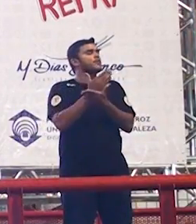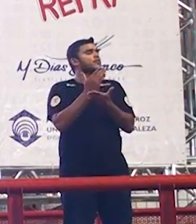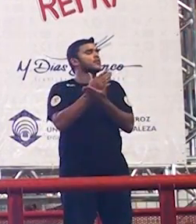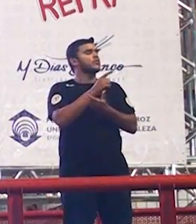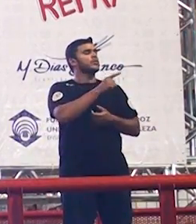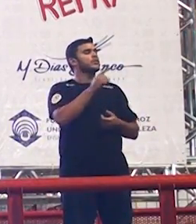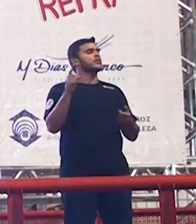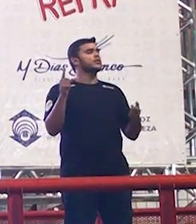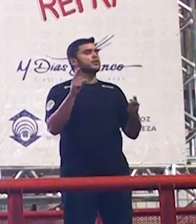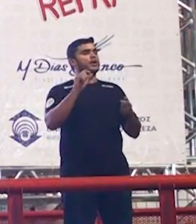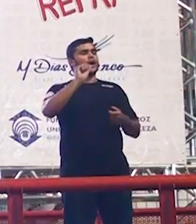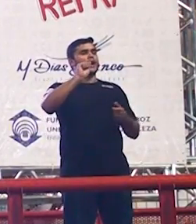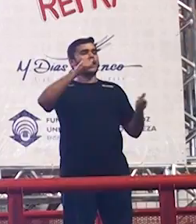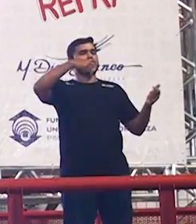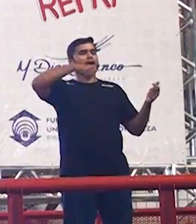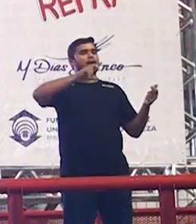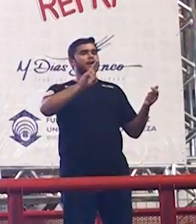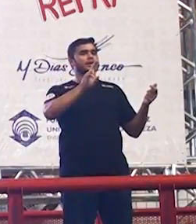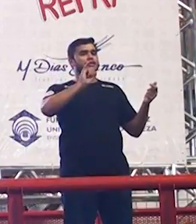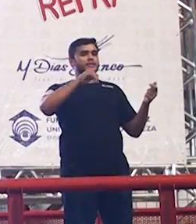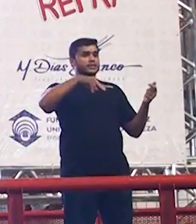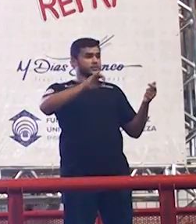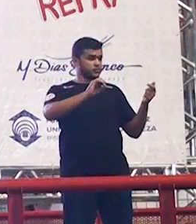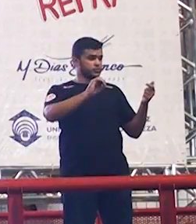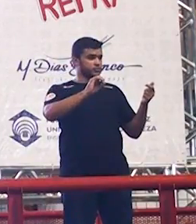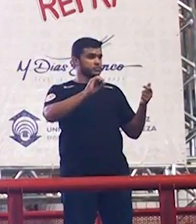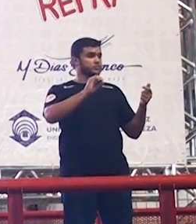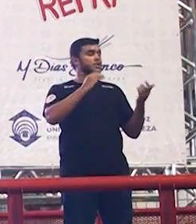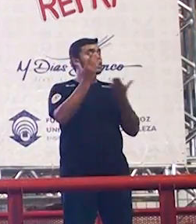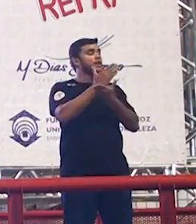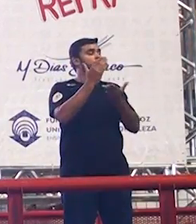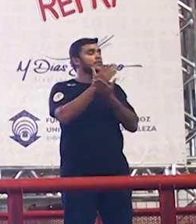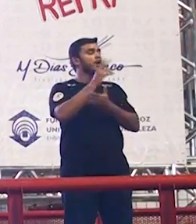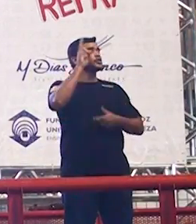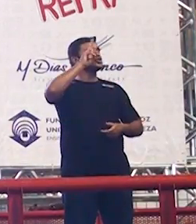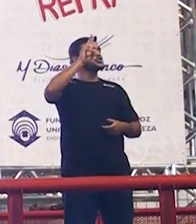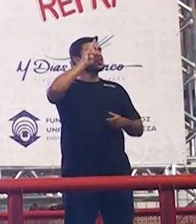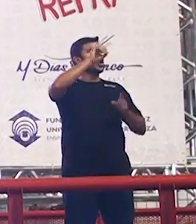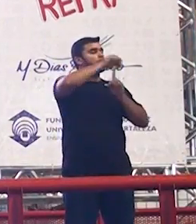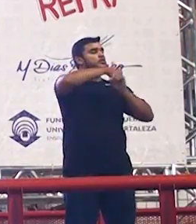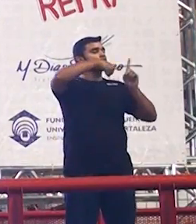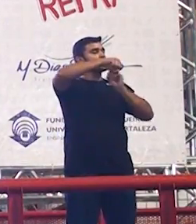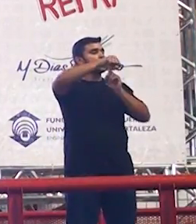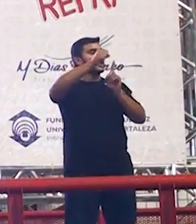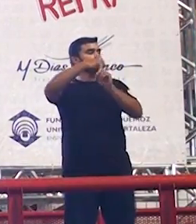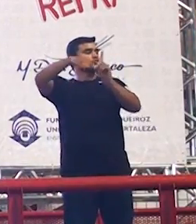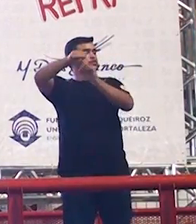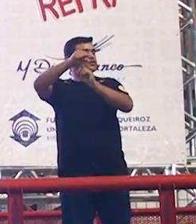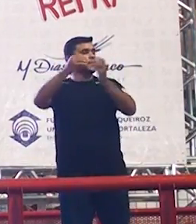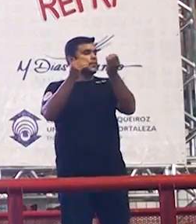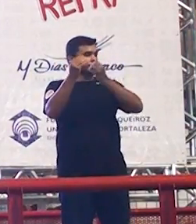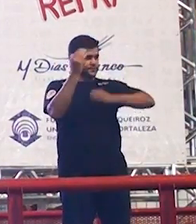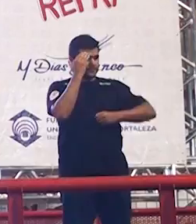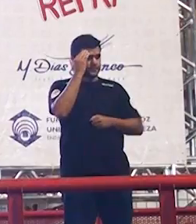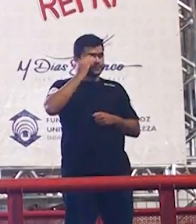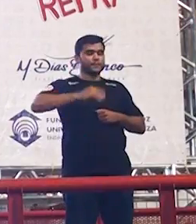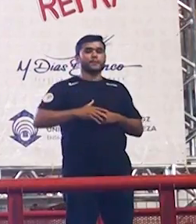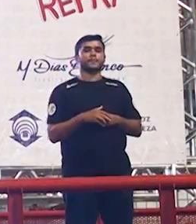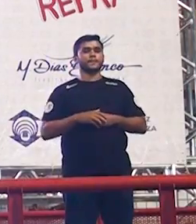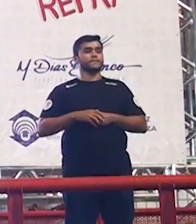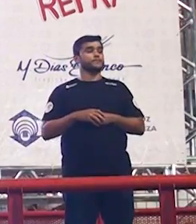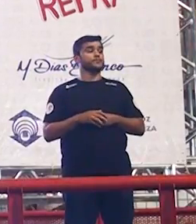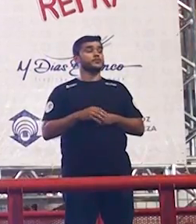do Aquino, História das Sociedades. Maravilhoso esse livro. Mas você vai lá,